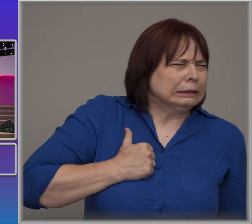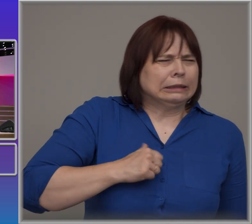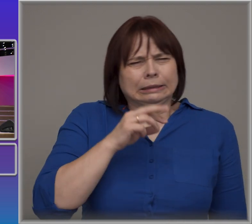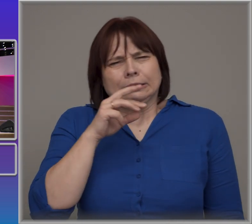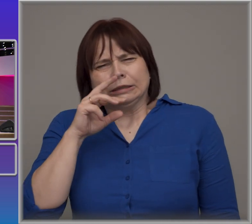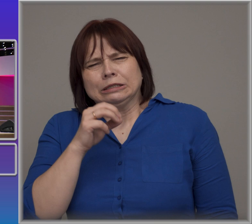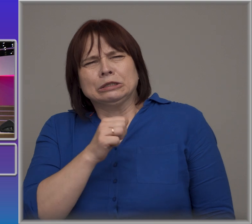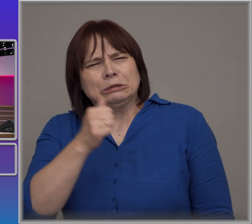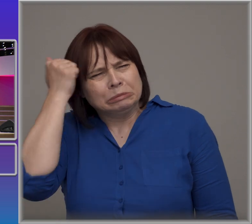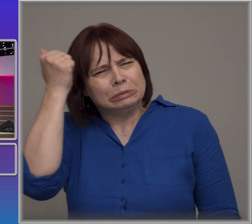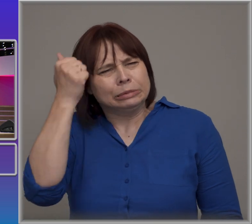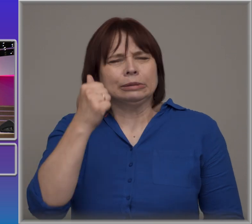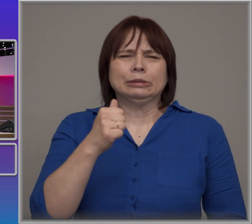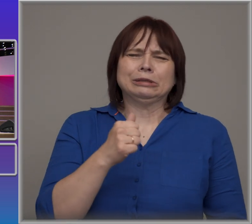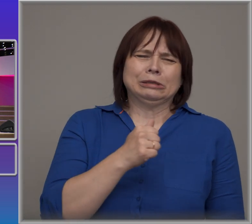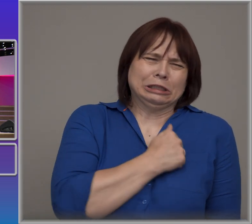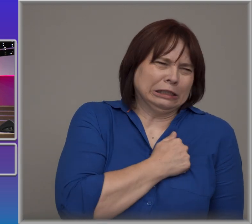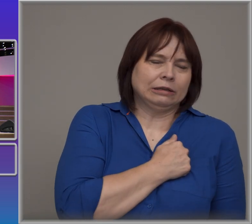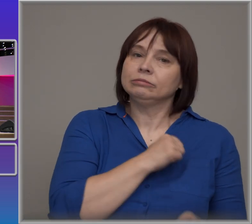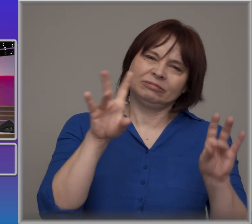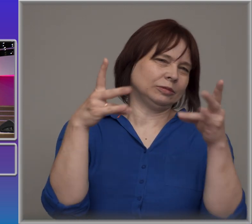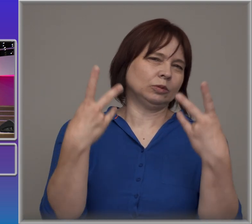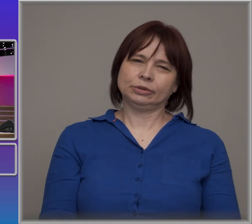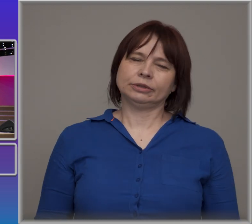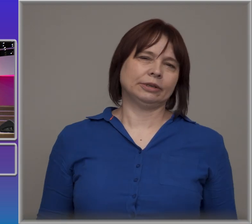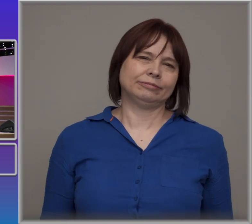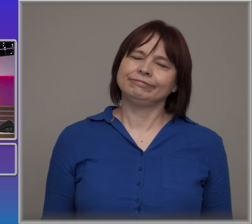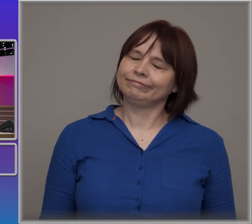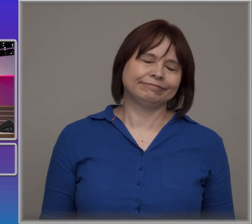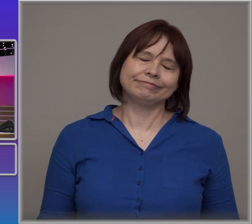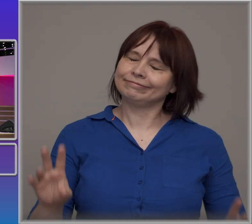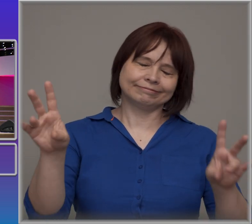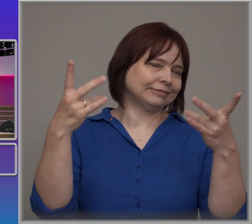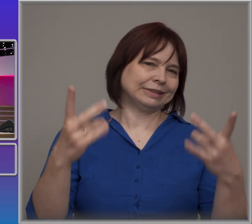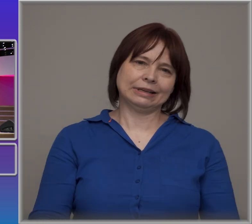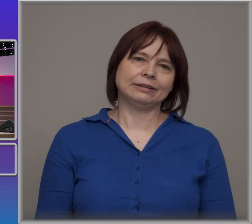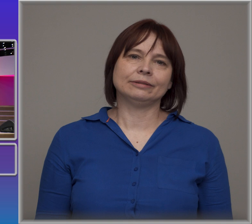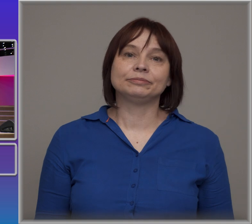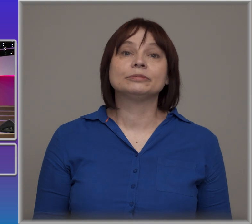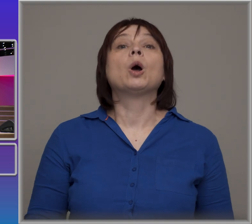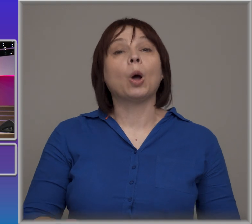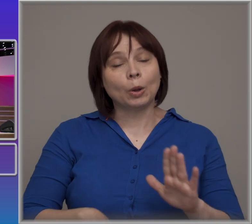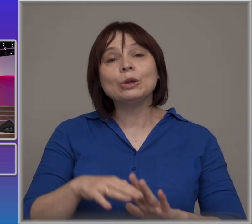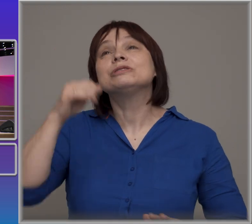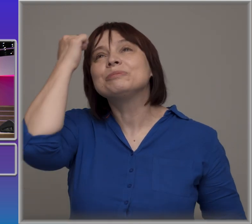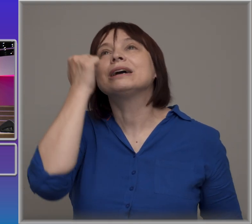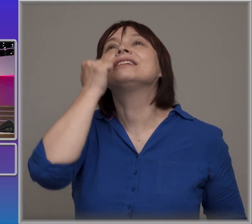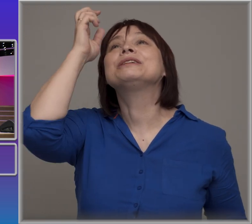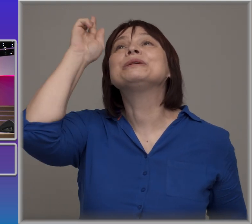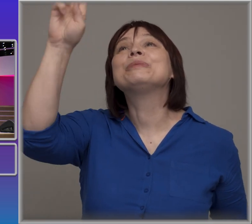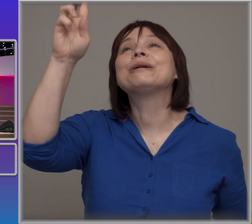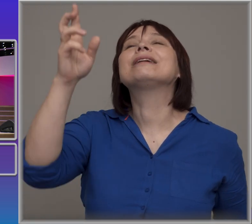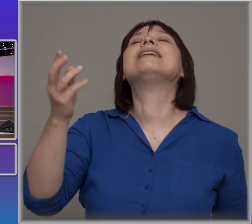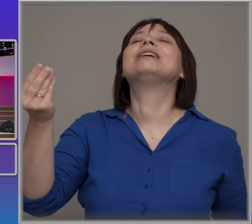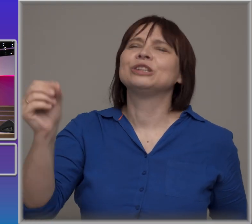Богу. Драгоценные, хотелось бы помолиться за наши сердца, чтобы мы действительно были в этой состоянии благодарности Богу.